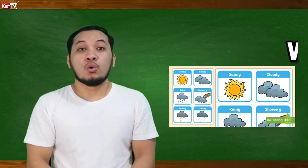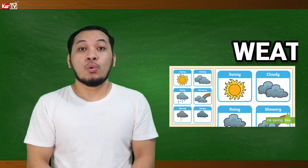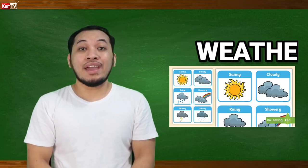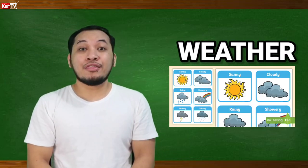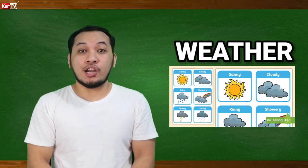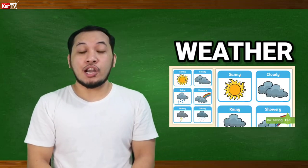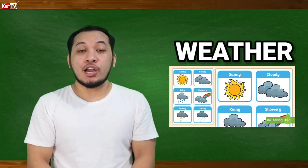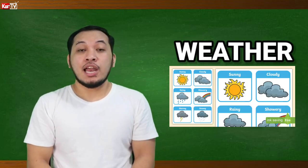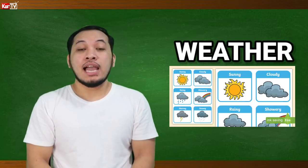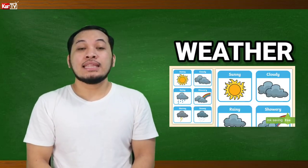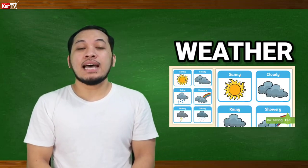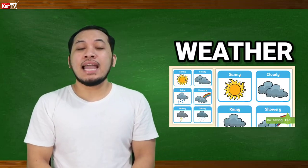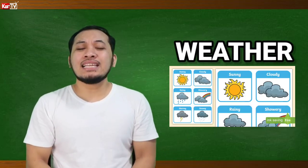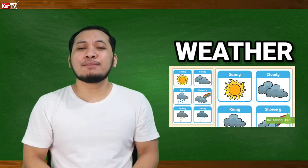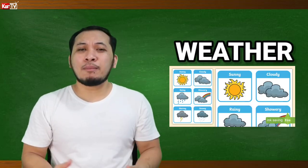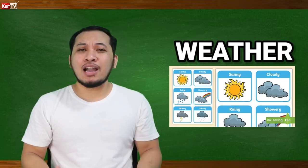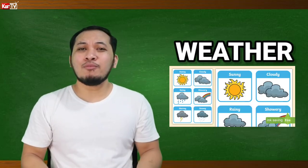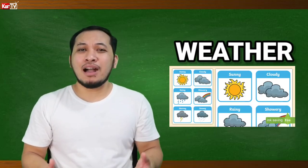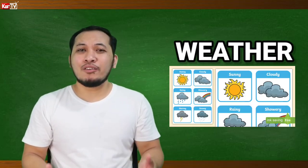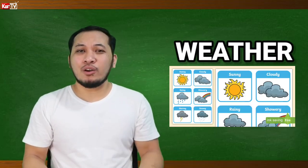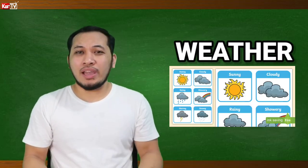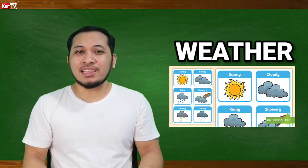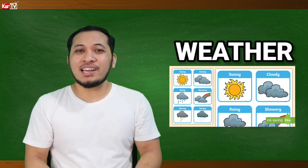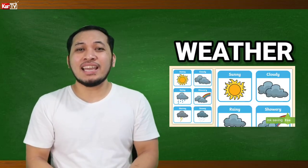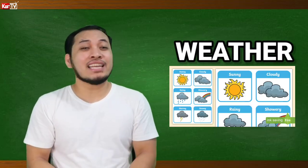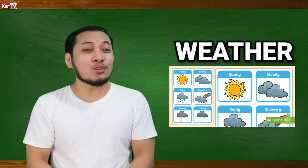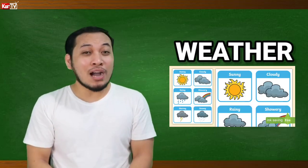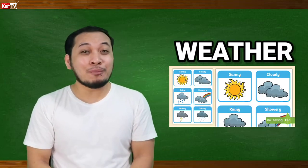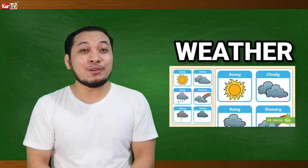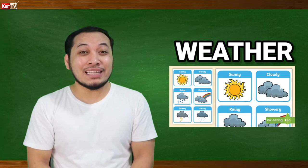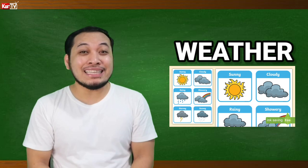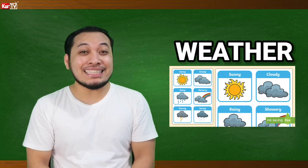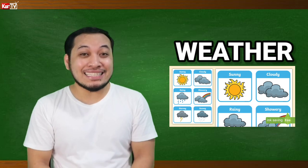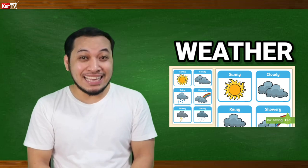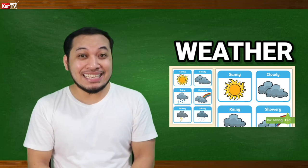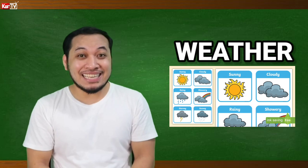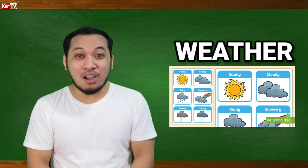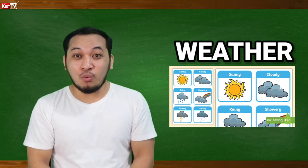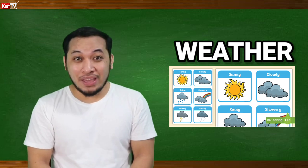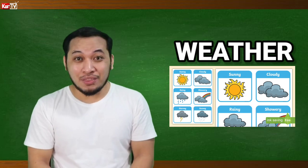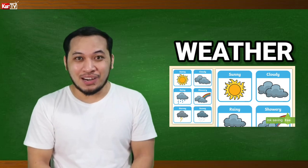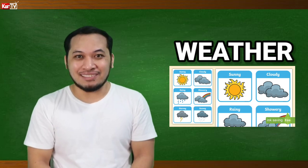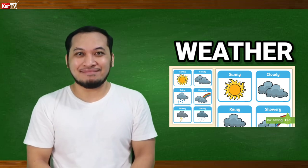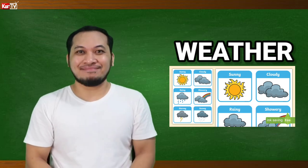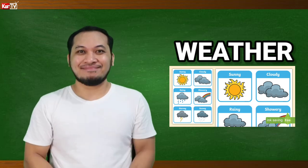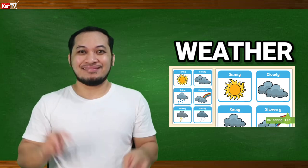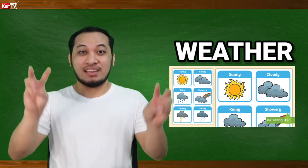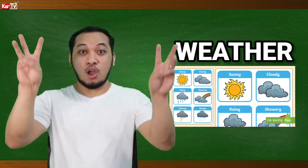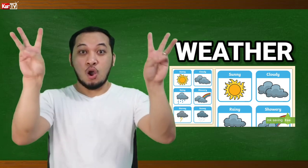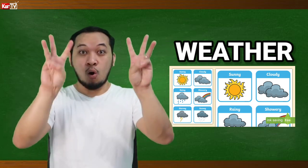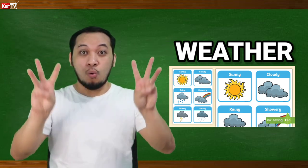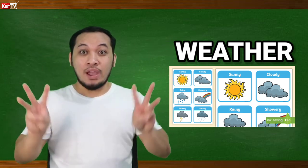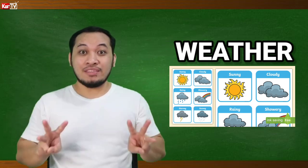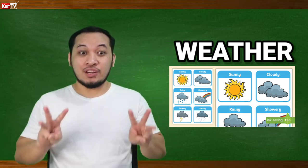weather dahil sa pabago-bago ng weather ay ganito nga po natin isisenyas ang weather weather